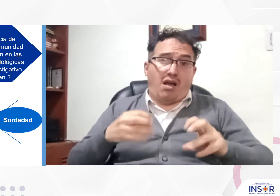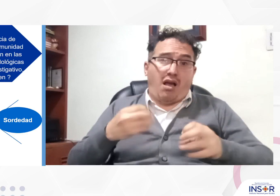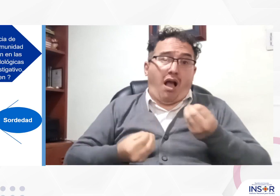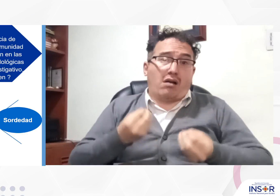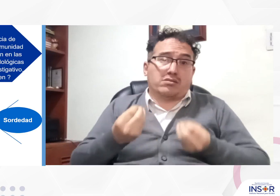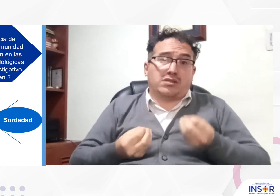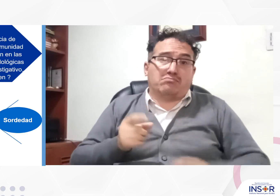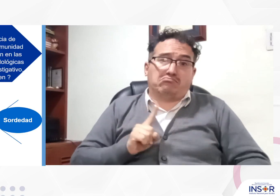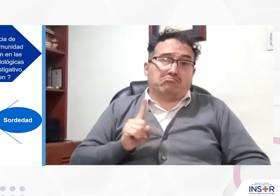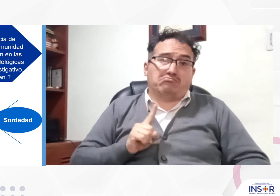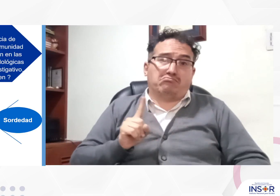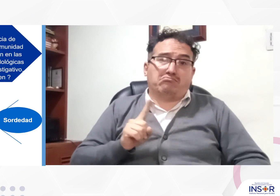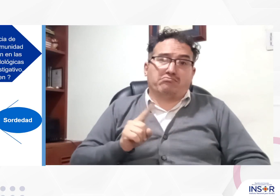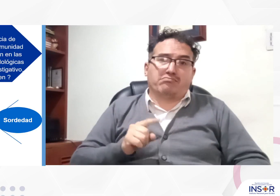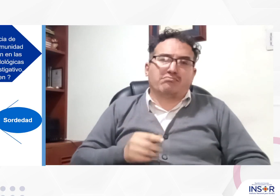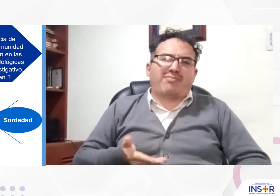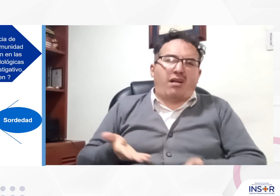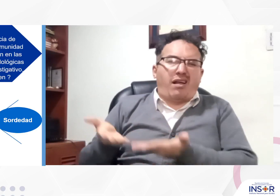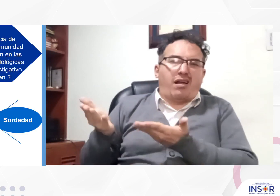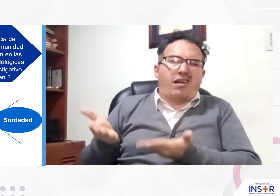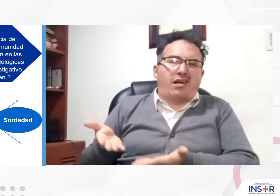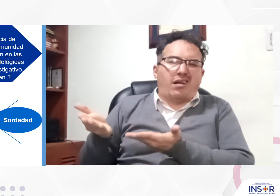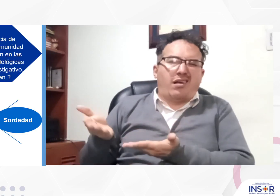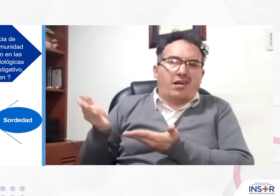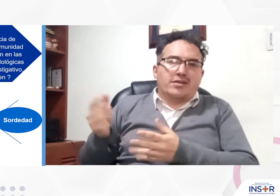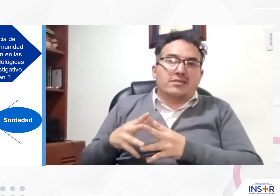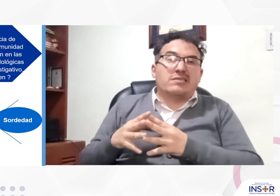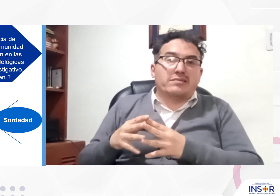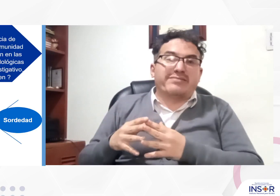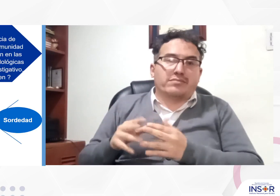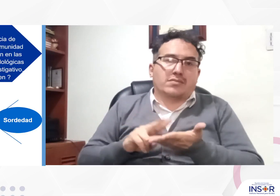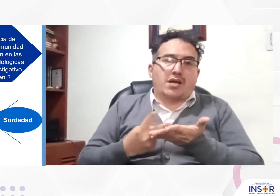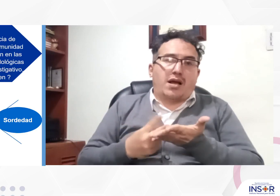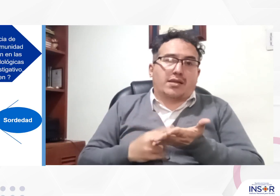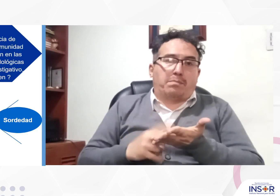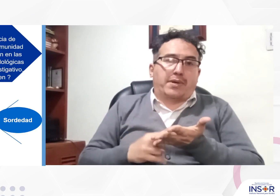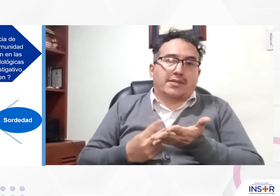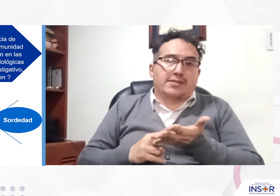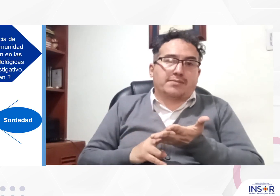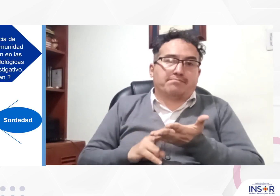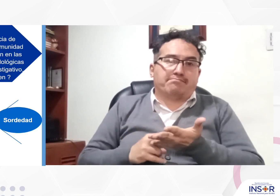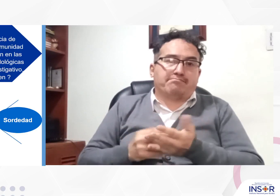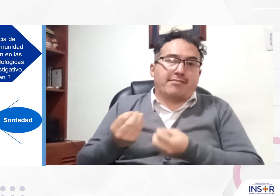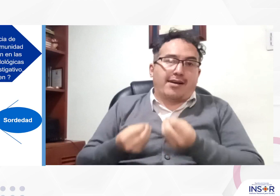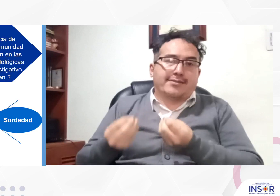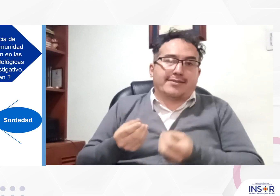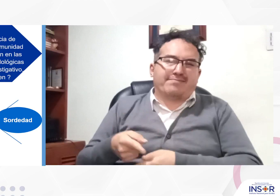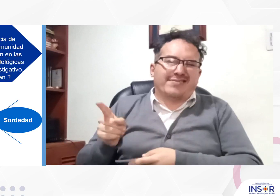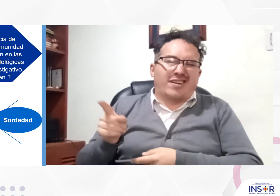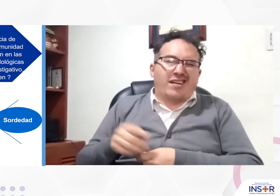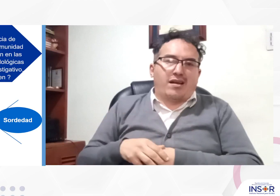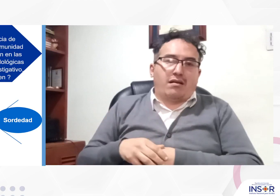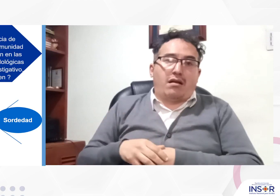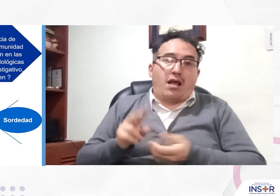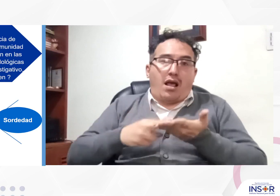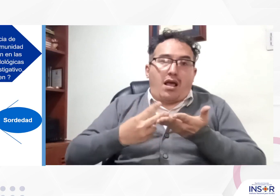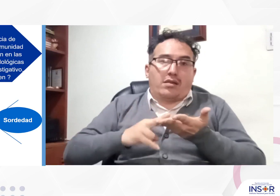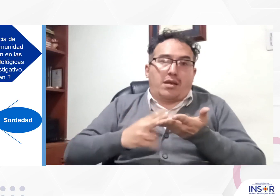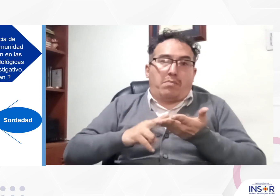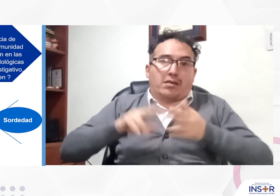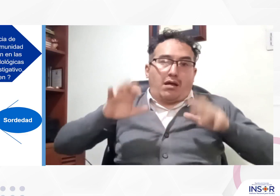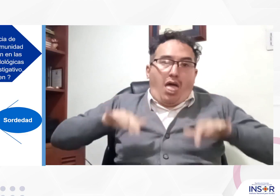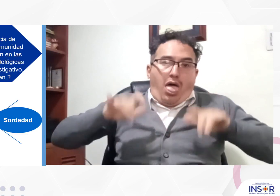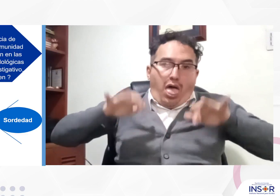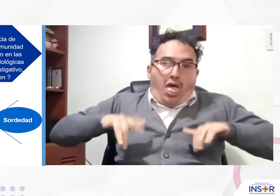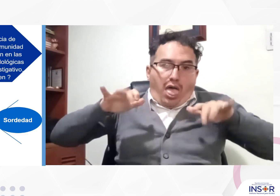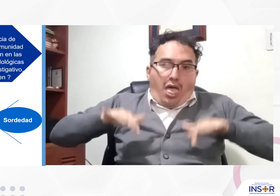a personas sordas que no hacen directamente su investigación, sino que se la pasan al intérprete para que el intérprete haga